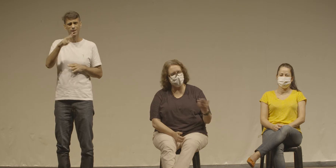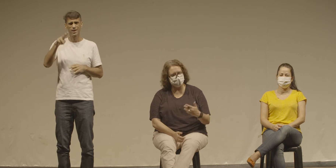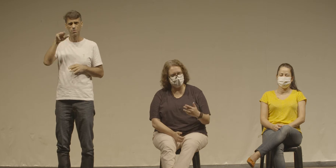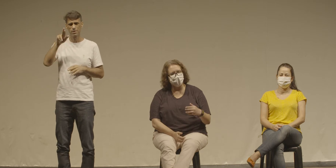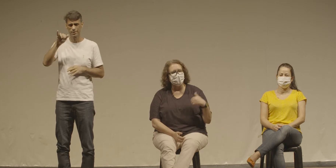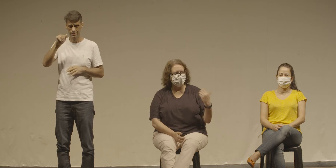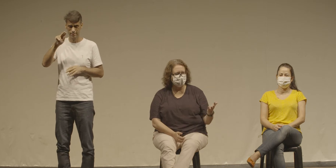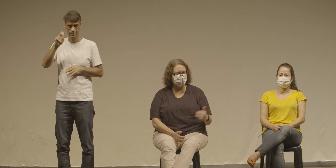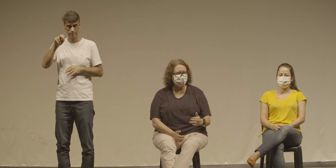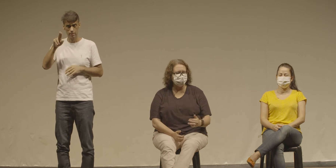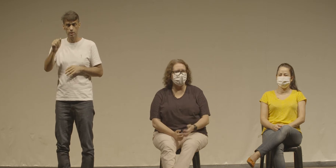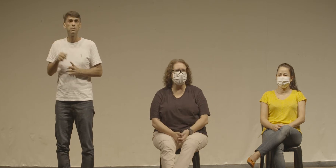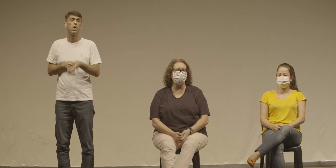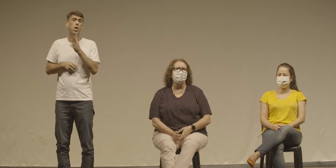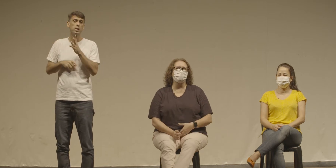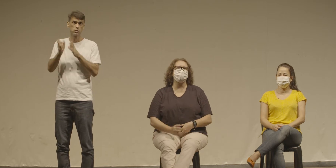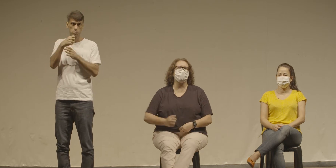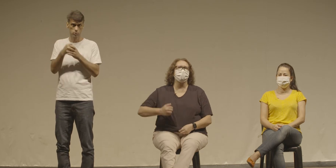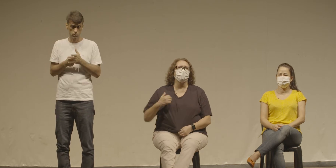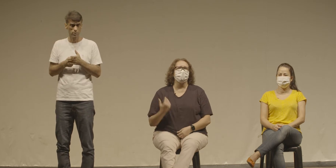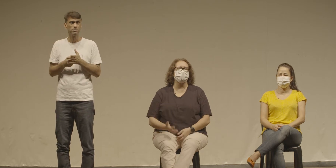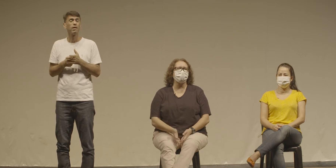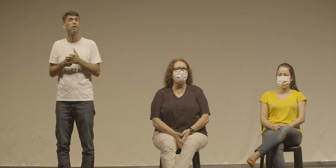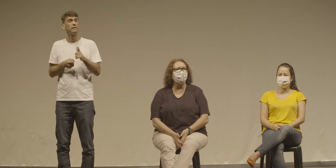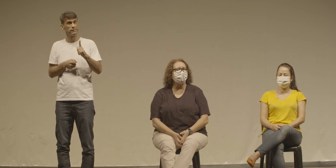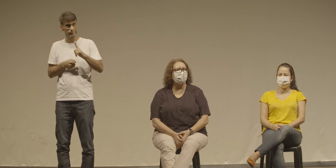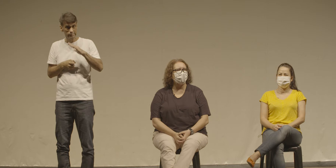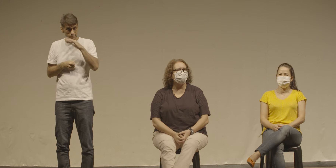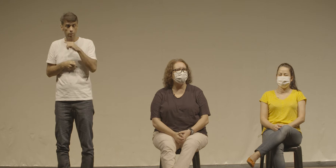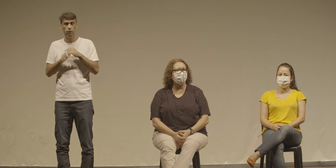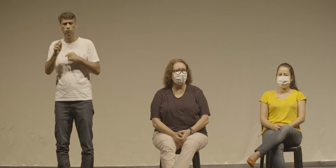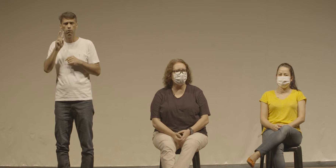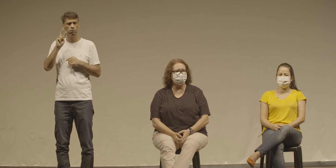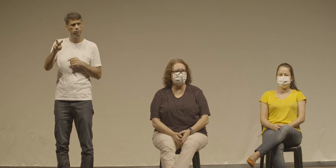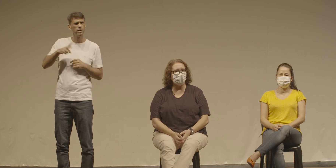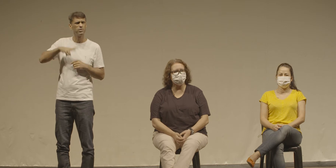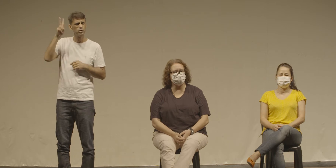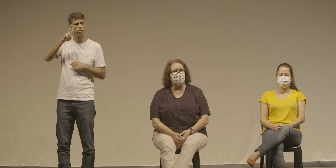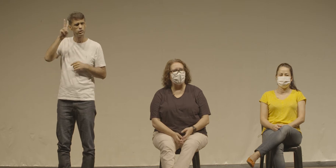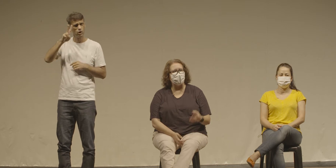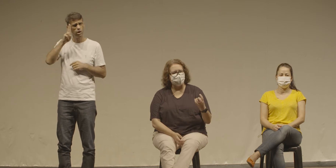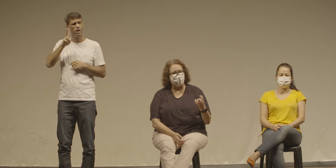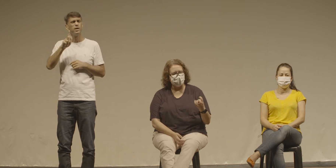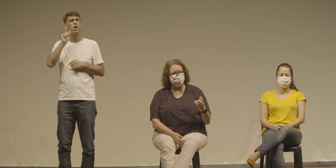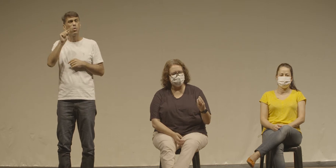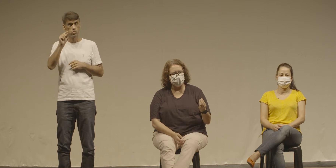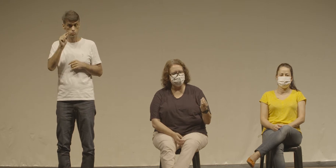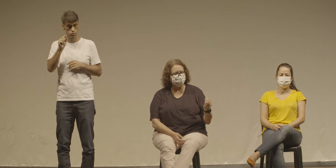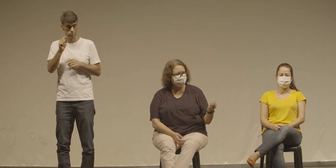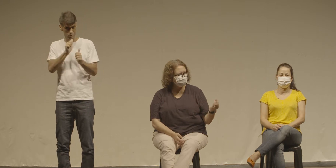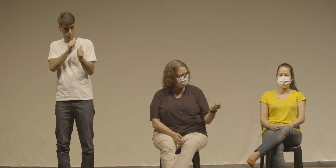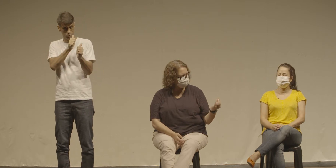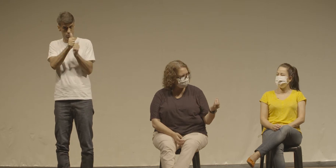através dela até, ela conheceu o esporte. Então, assim, você vê a história do esporte arraigada,